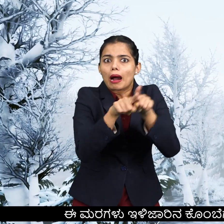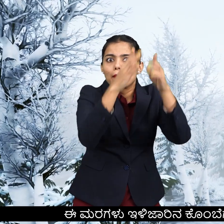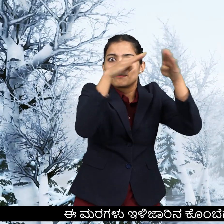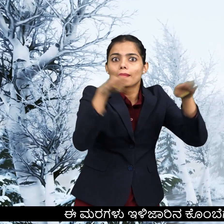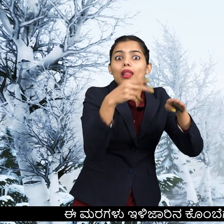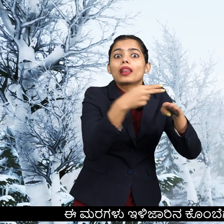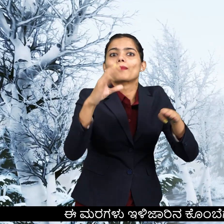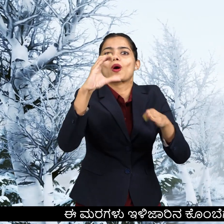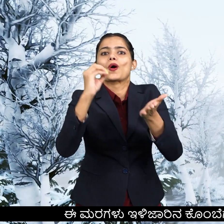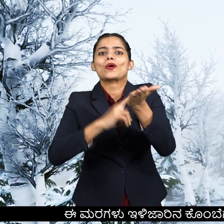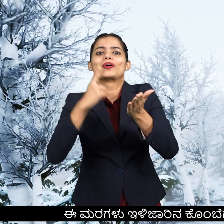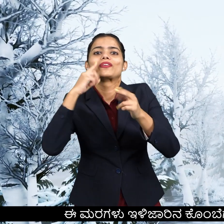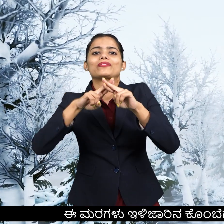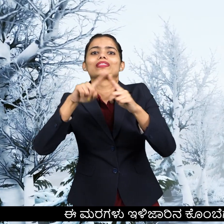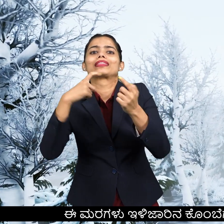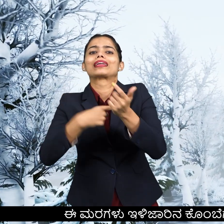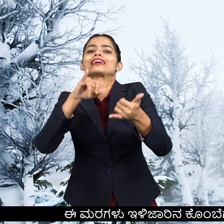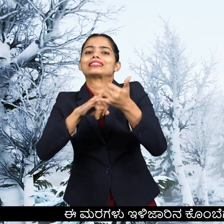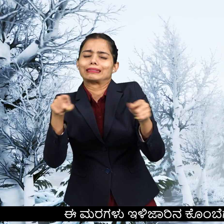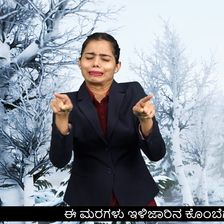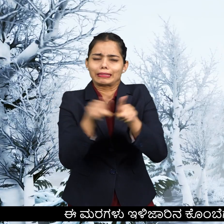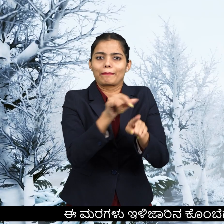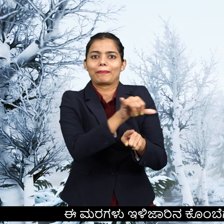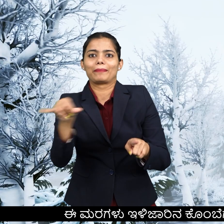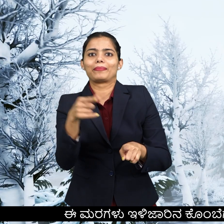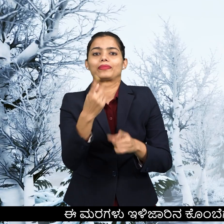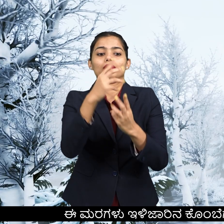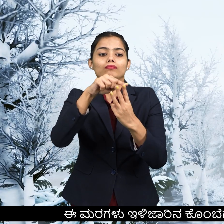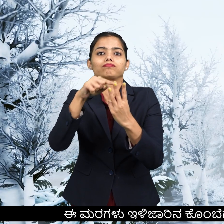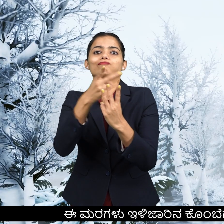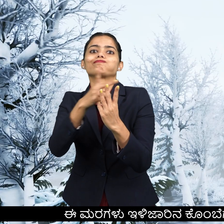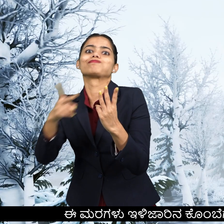ಕೊಂಬೆಗಳಿಂದಾಗಿ ಶಂಕು ಆಕಾರದಲ್ಲಿರುತ್ತವೆ.